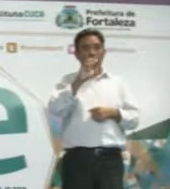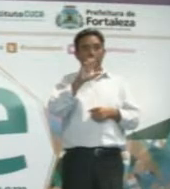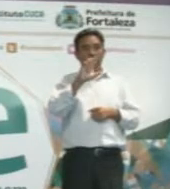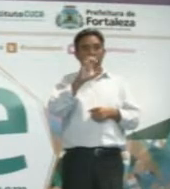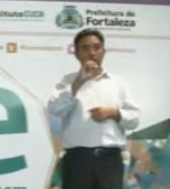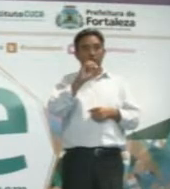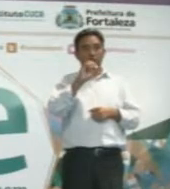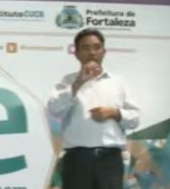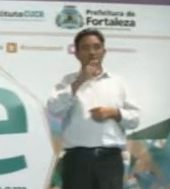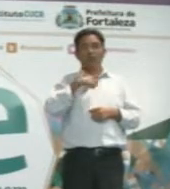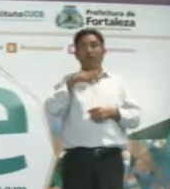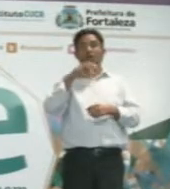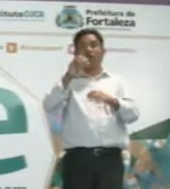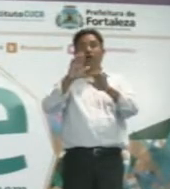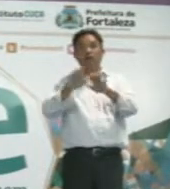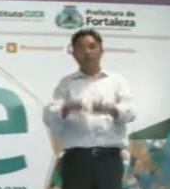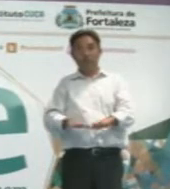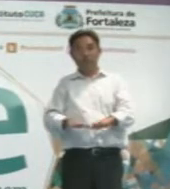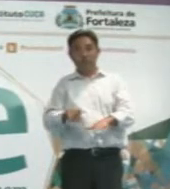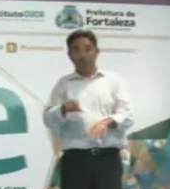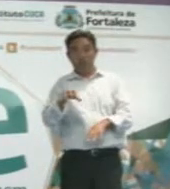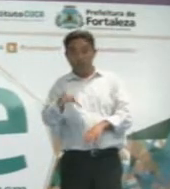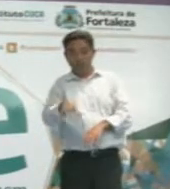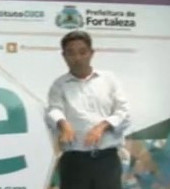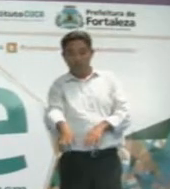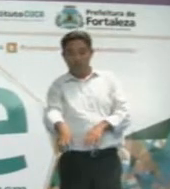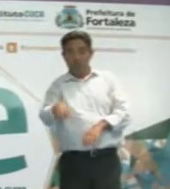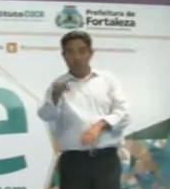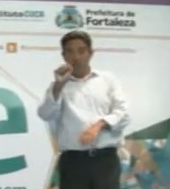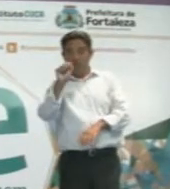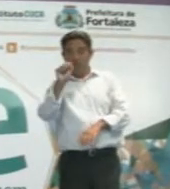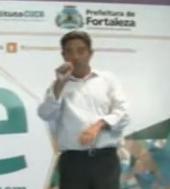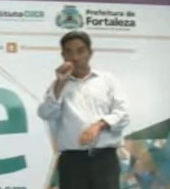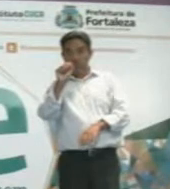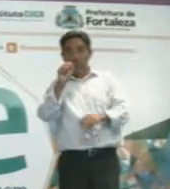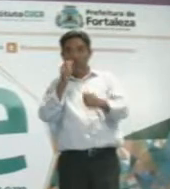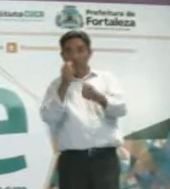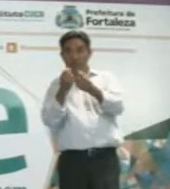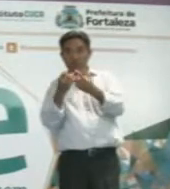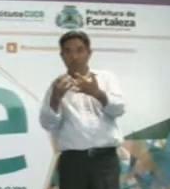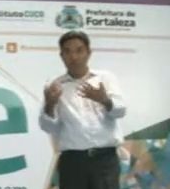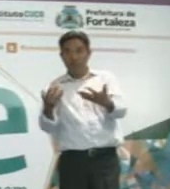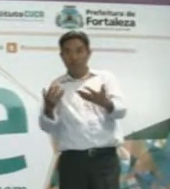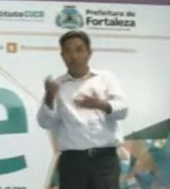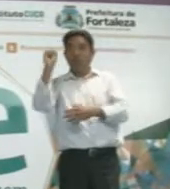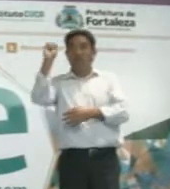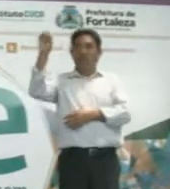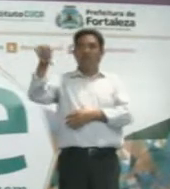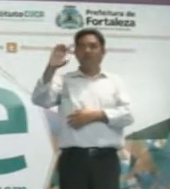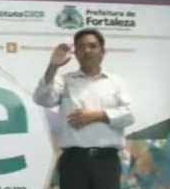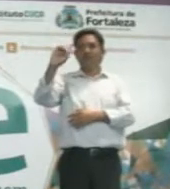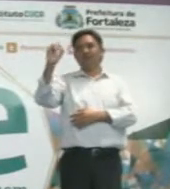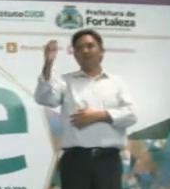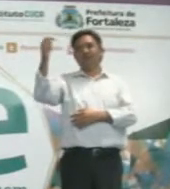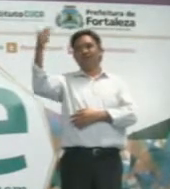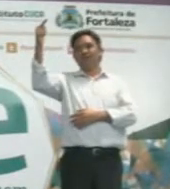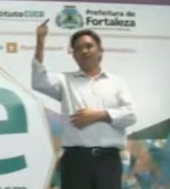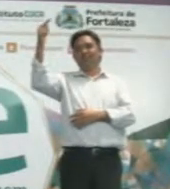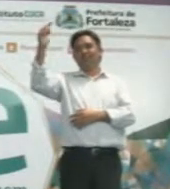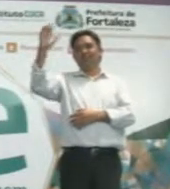que está no chão. Aí você tira esse carbono que está no chão, queima, e joga CO2.